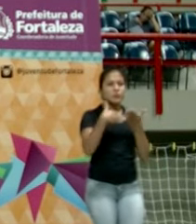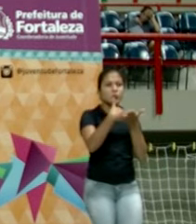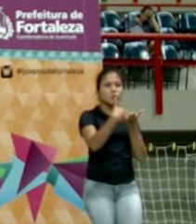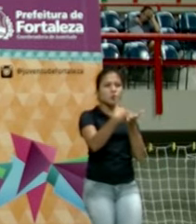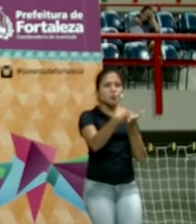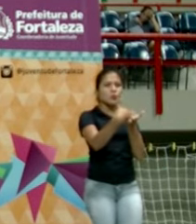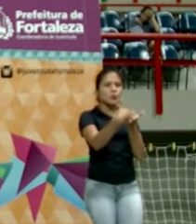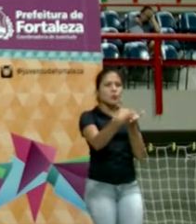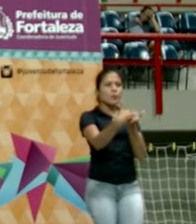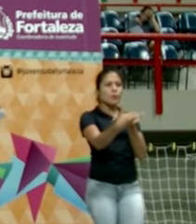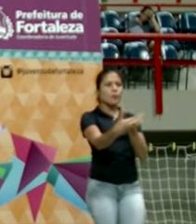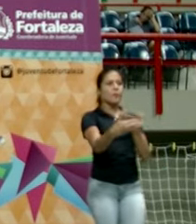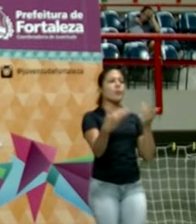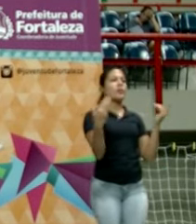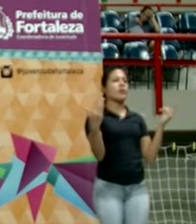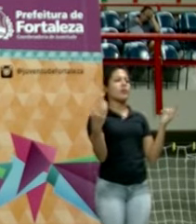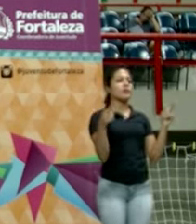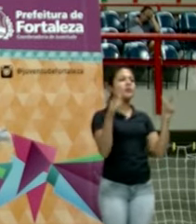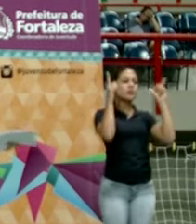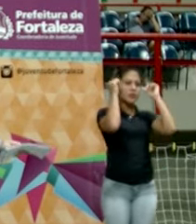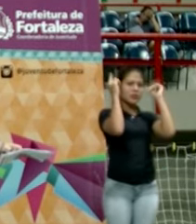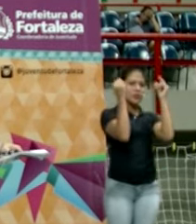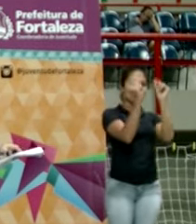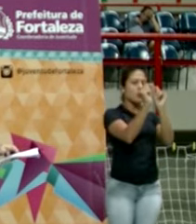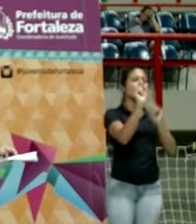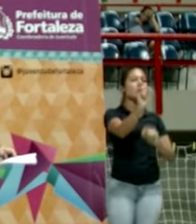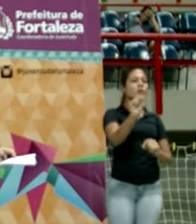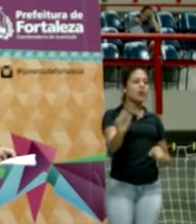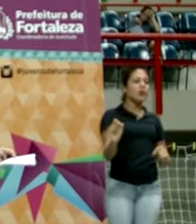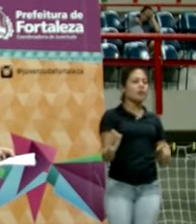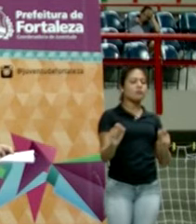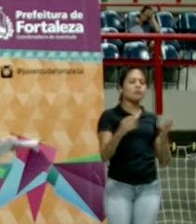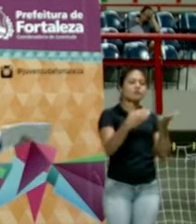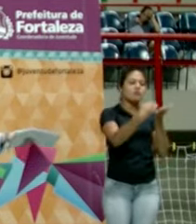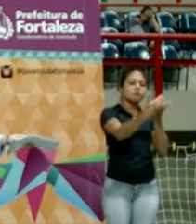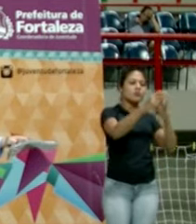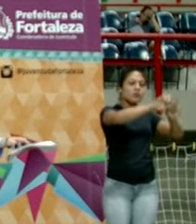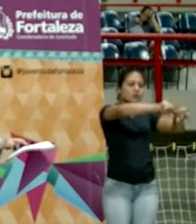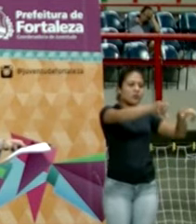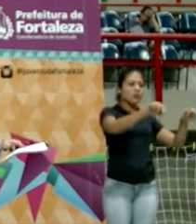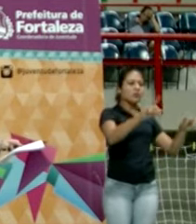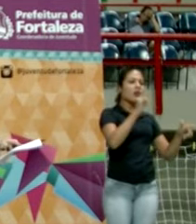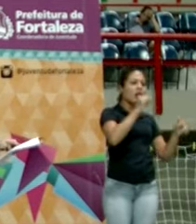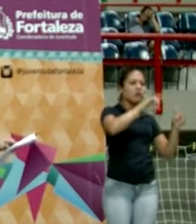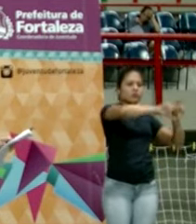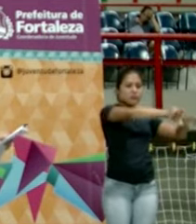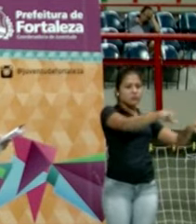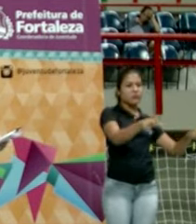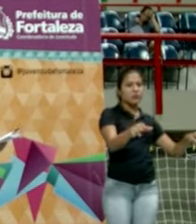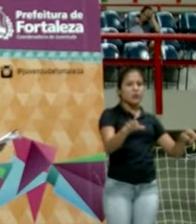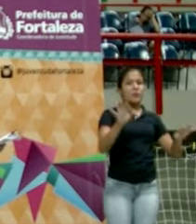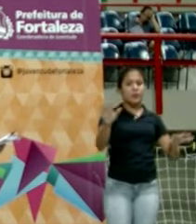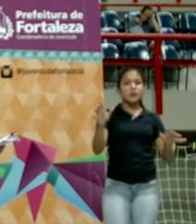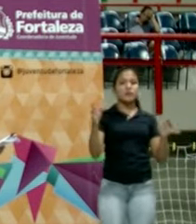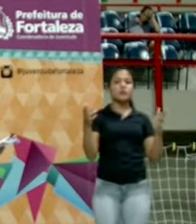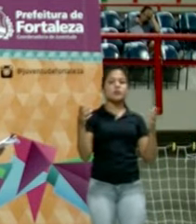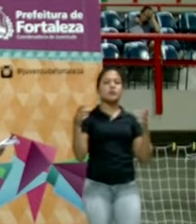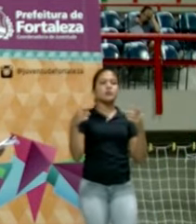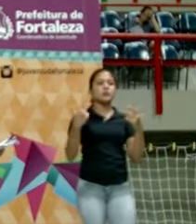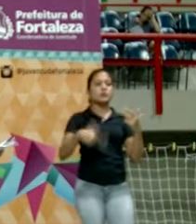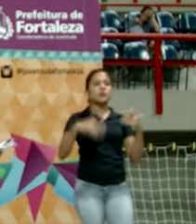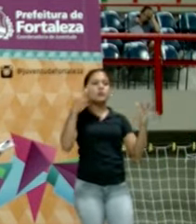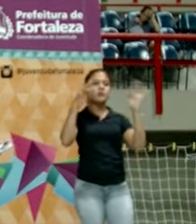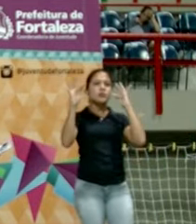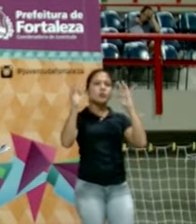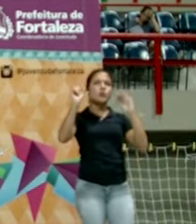começo. Para os gregos, os elementos. Para a filosofia medieval, obviamente vai ser Deus. Então vai ser a